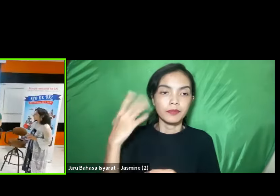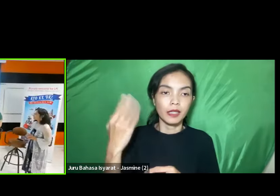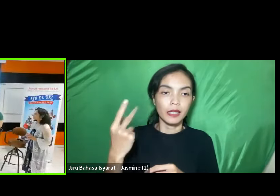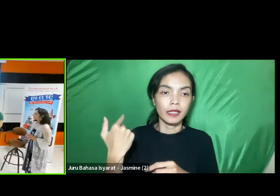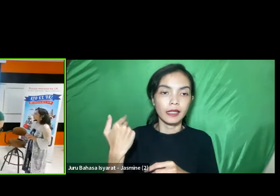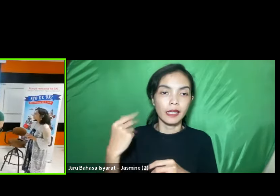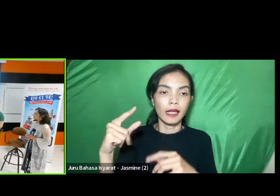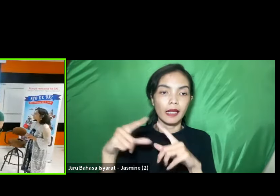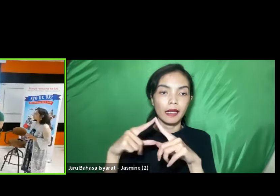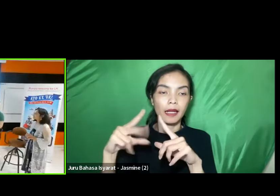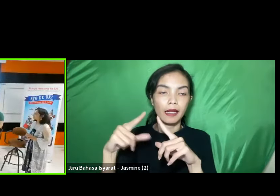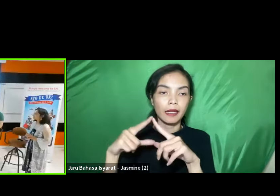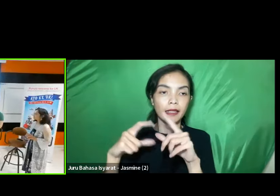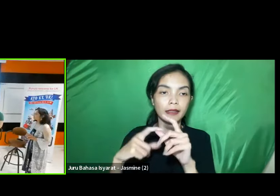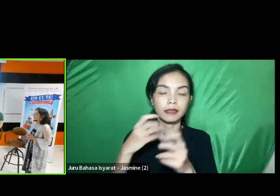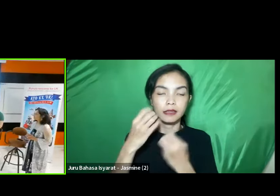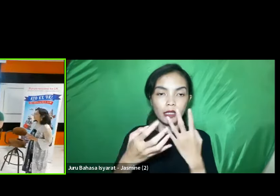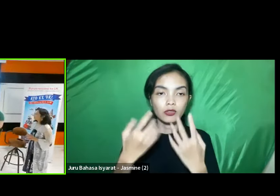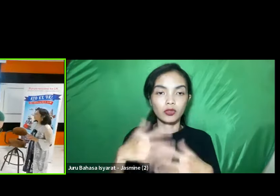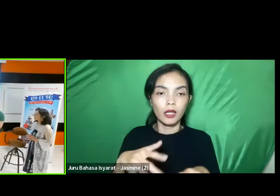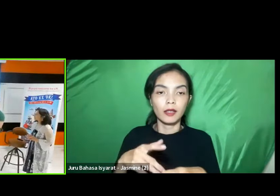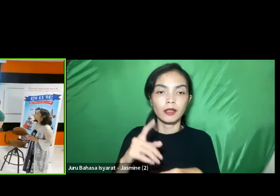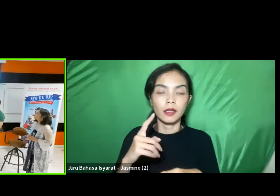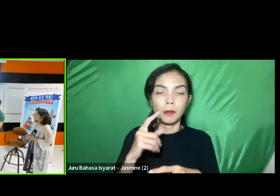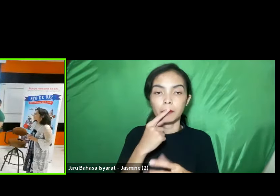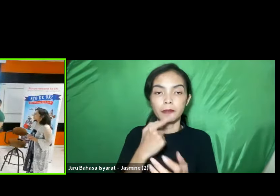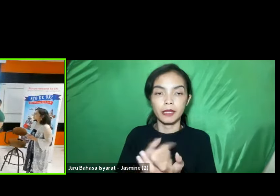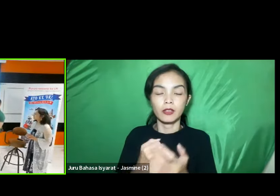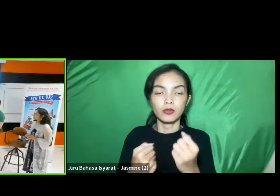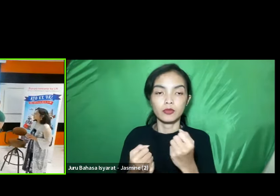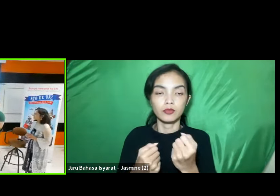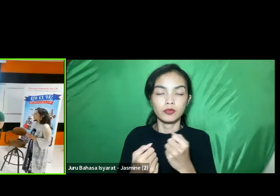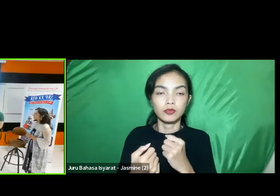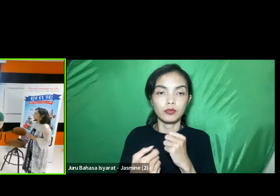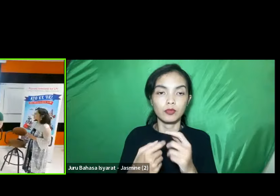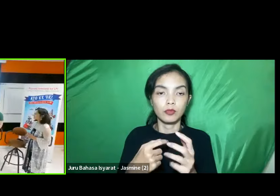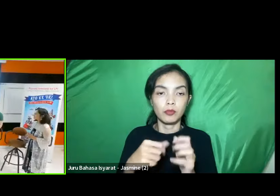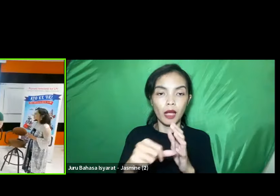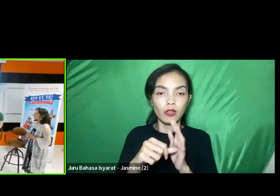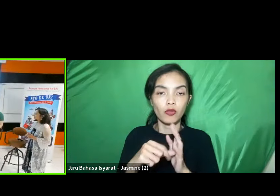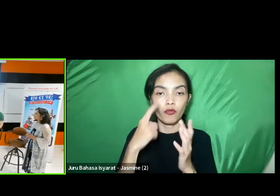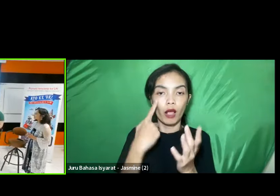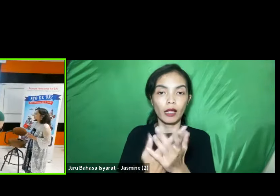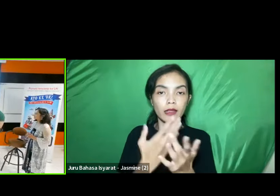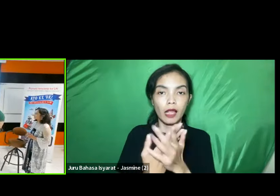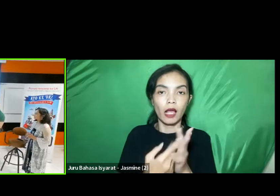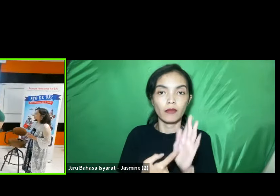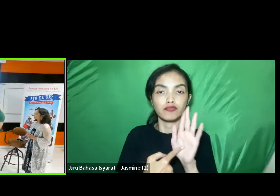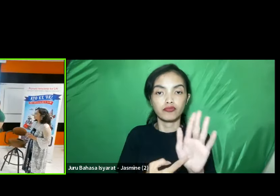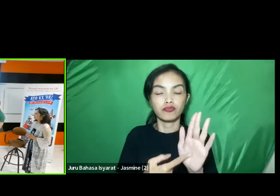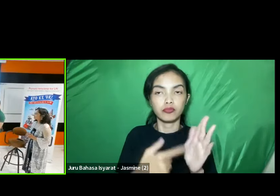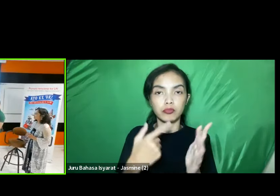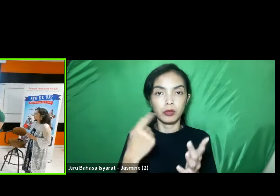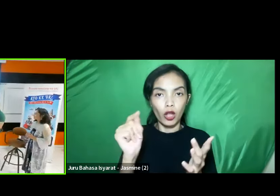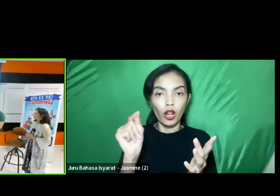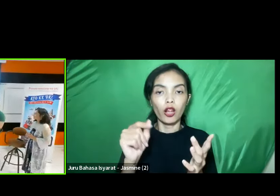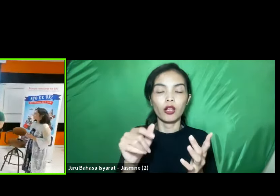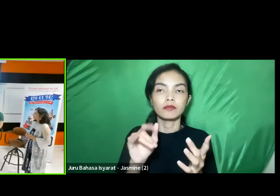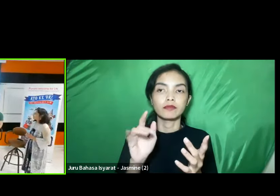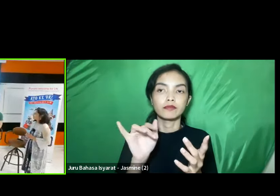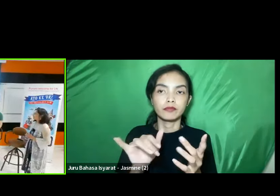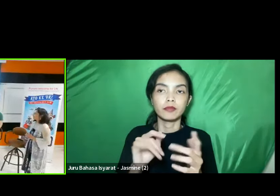bisa saja selama supporting ee fakta kita yang akan kita sampaikan kalau enggak ada hubungannya ya itu cuma cerita-cerita